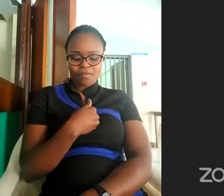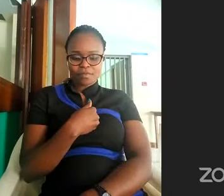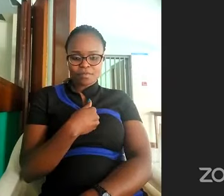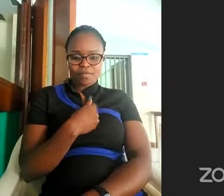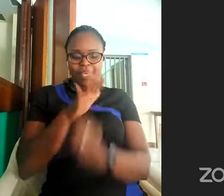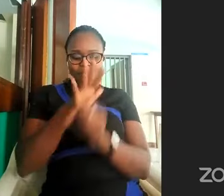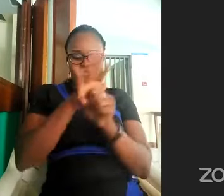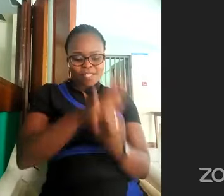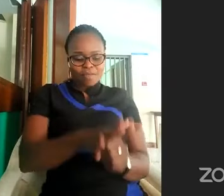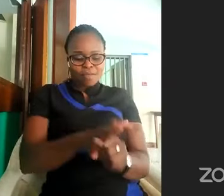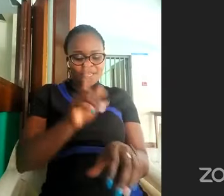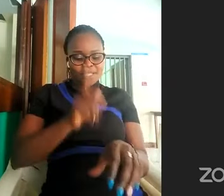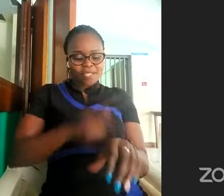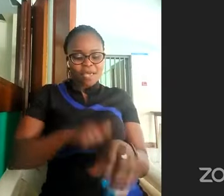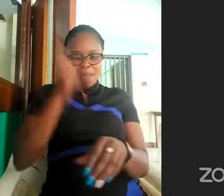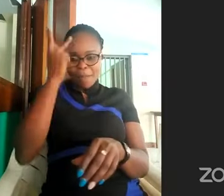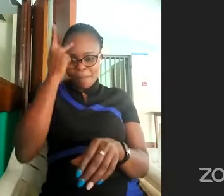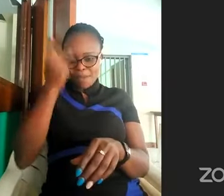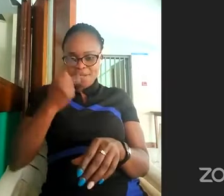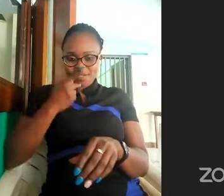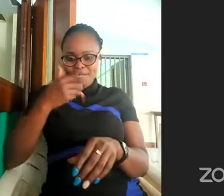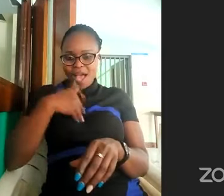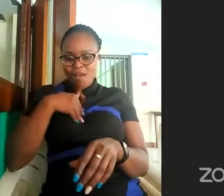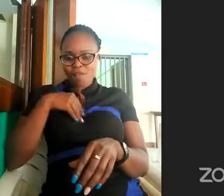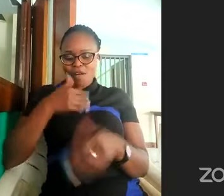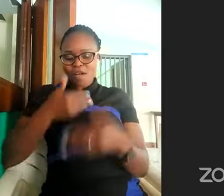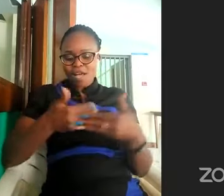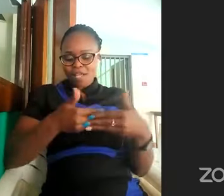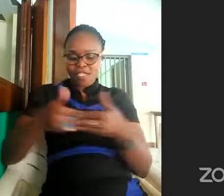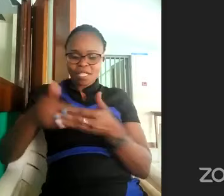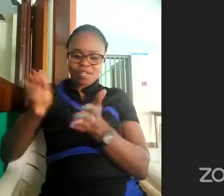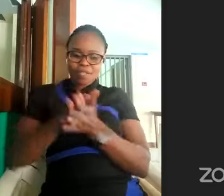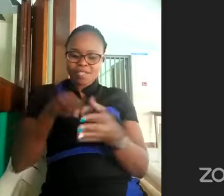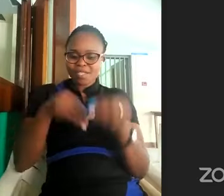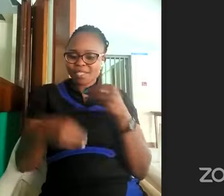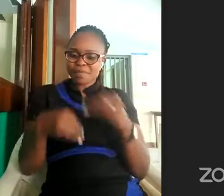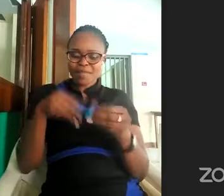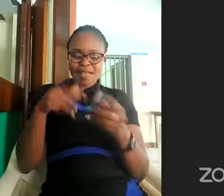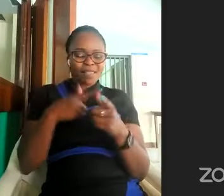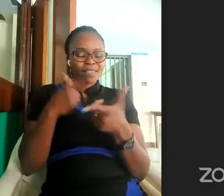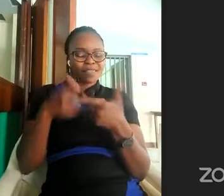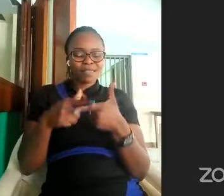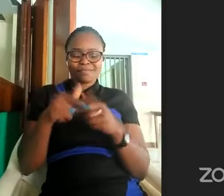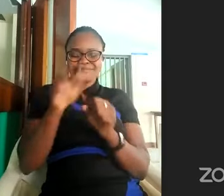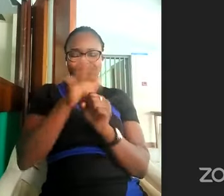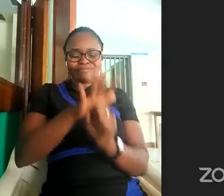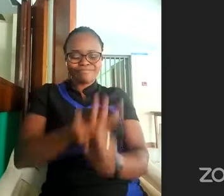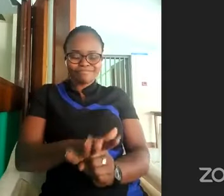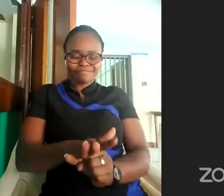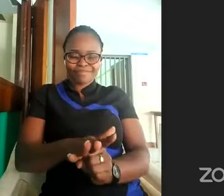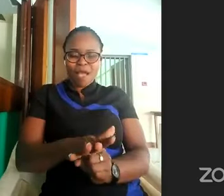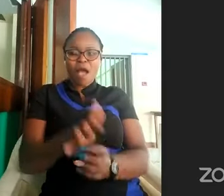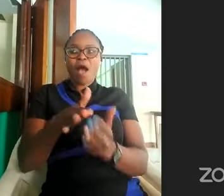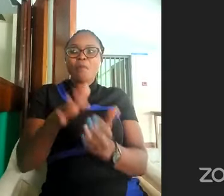ilikuwa inafanya, kulingana na vile the first presenter alisema, the stigma part inafanya hawa wazazi wasijitokeze kwa